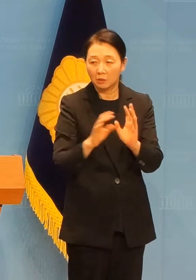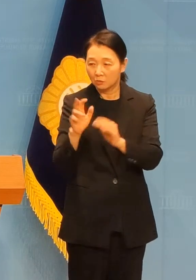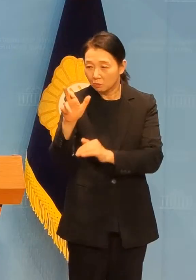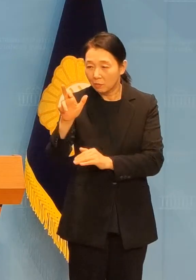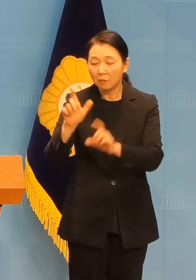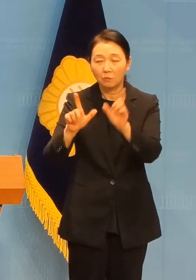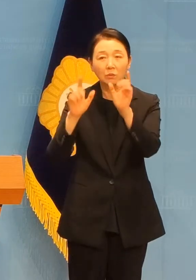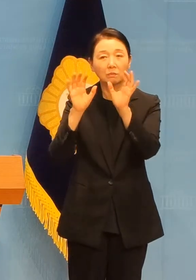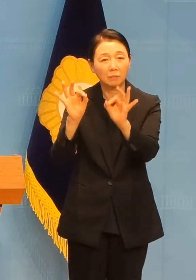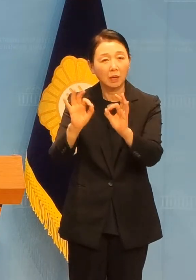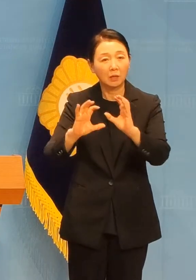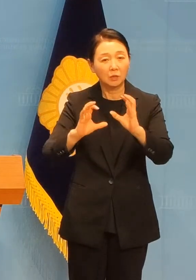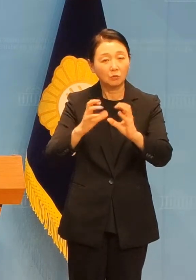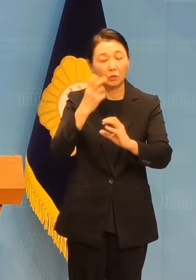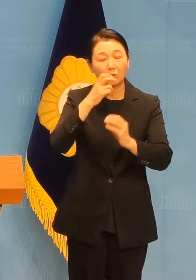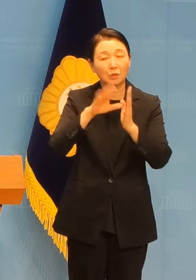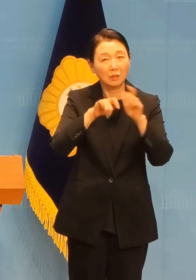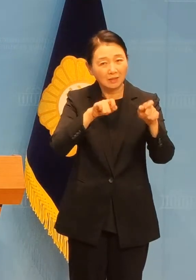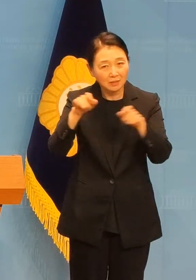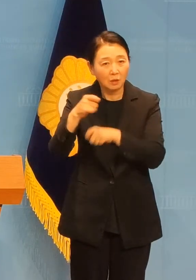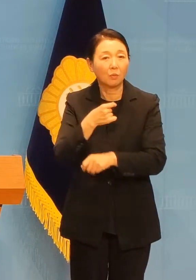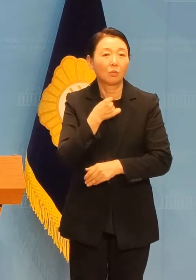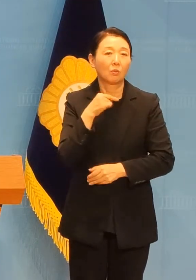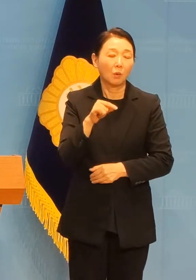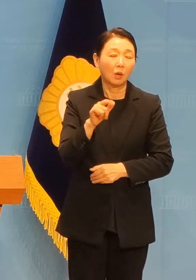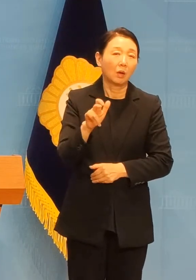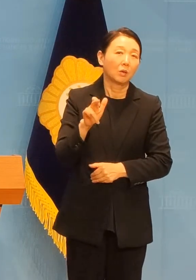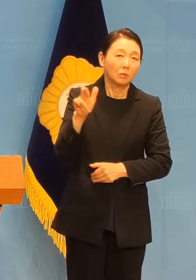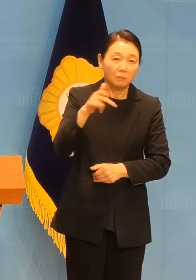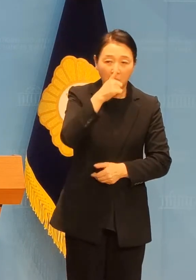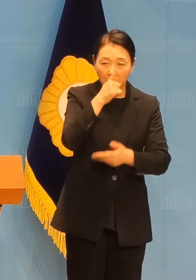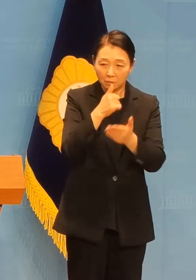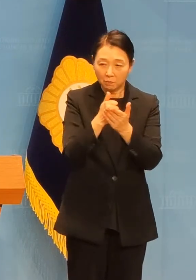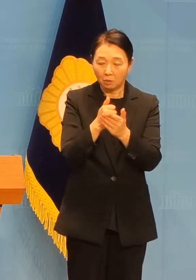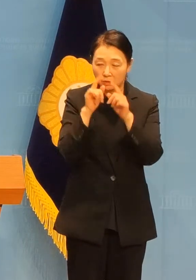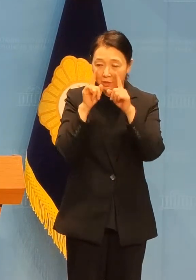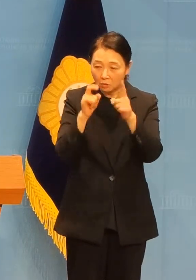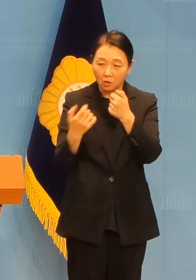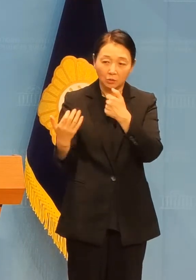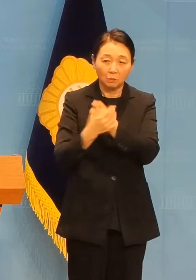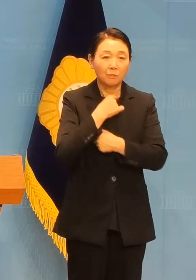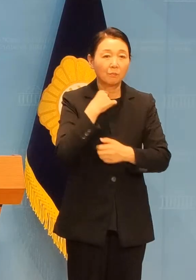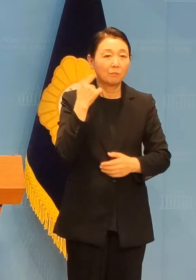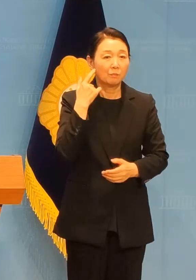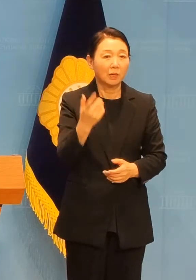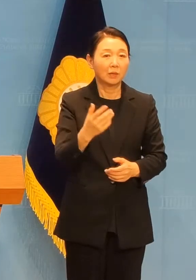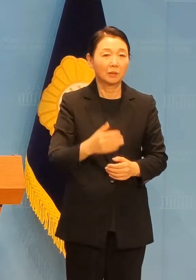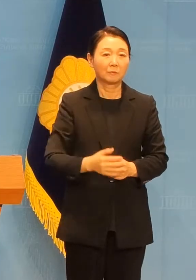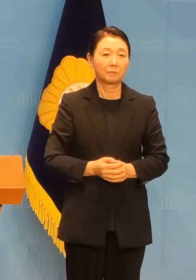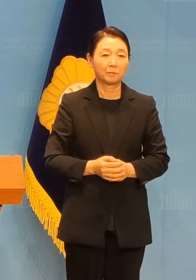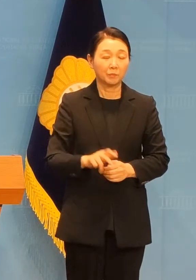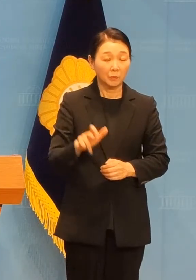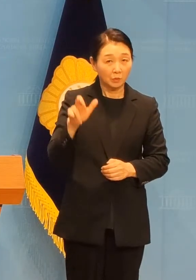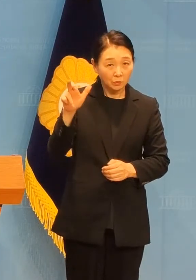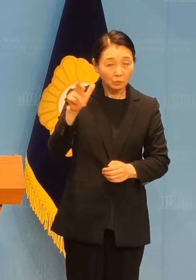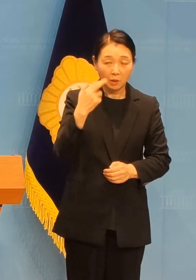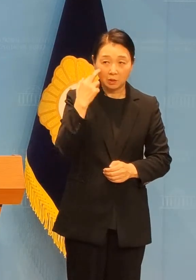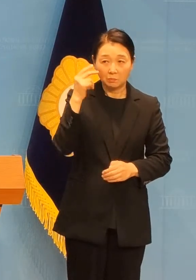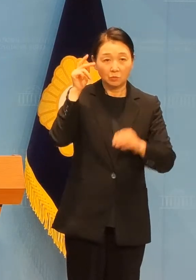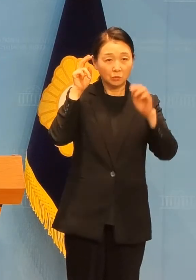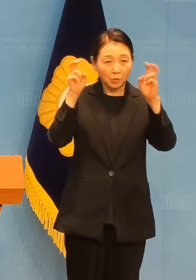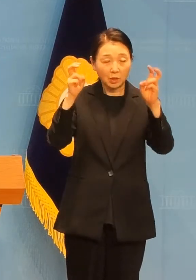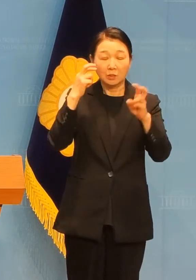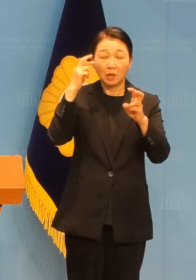보고도 국정조사를 지연시키며 쿠팡의 범죄 의혹을 덮어주려 하는 것입니까? 쿠팡이 미국 기업,